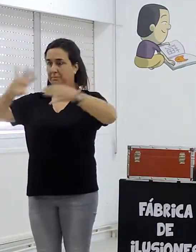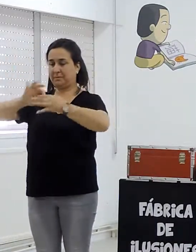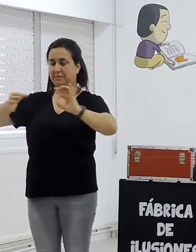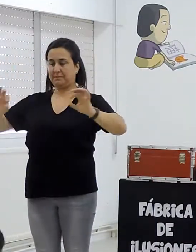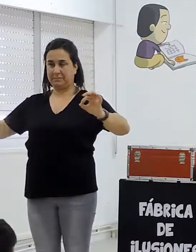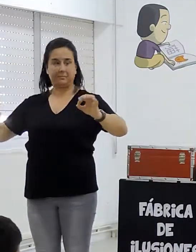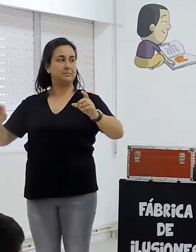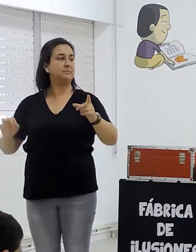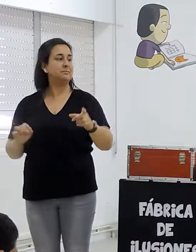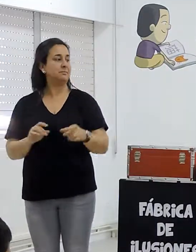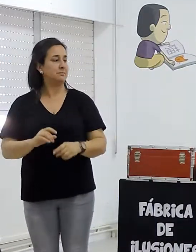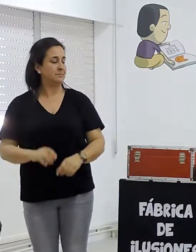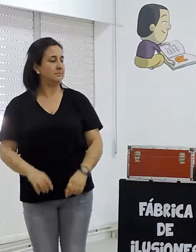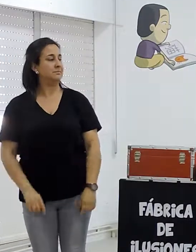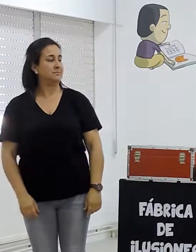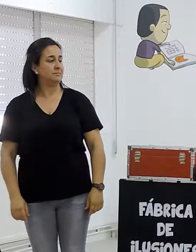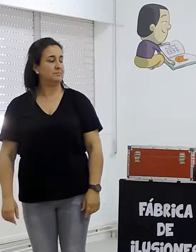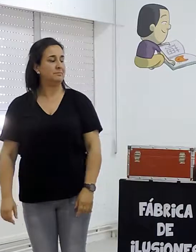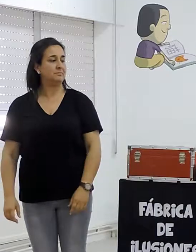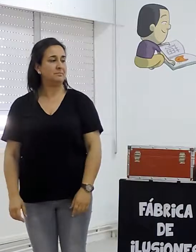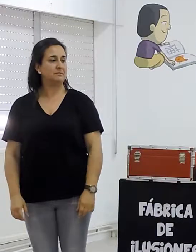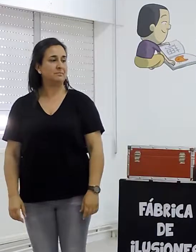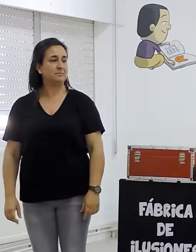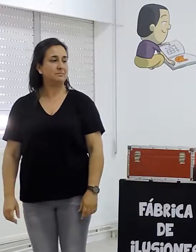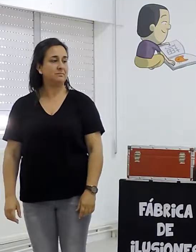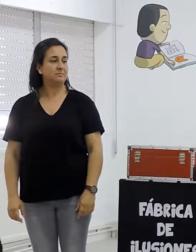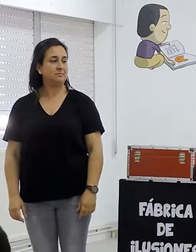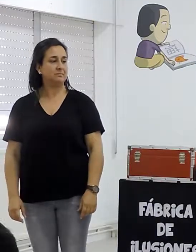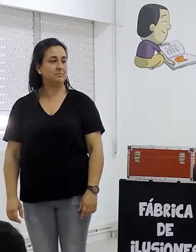Aros olímpicos son 5 aros, ¿verdad?